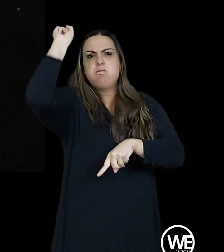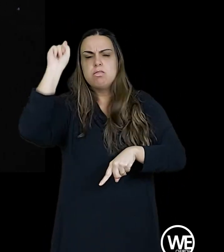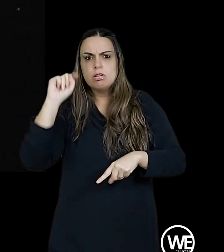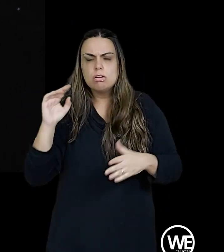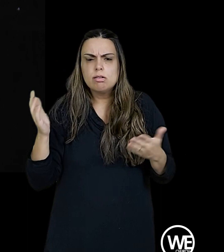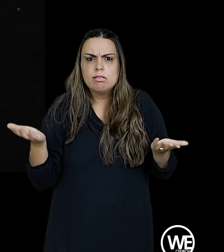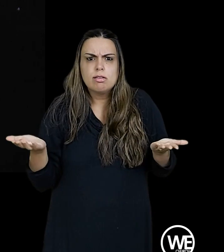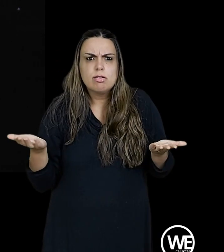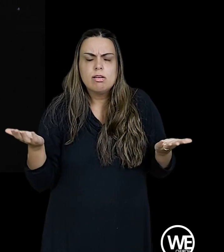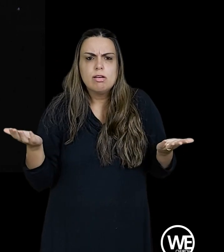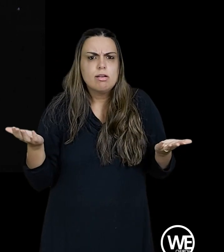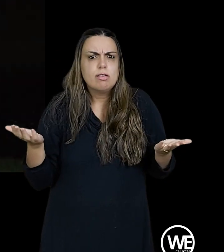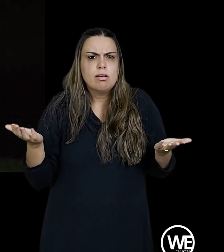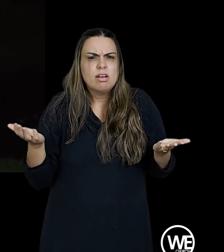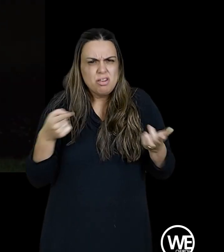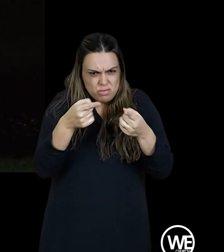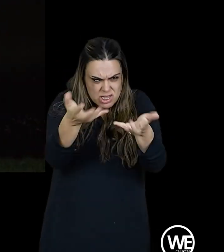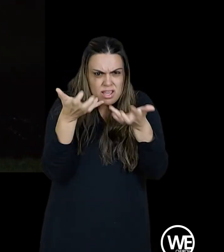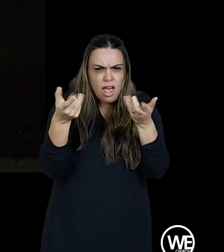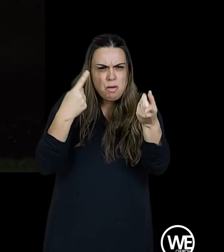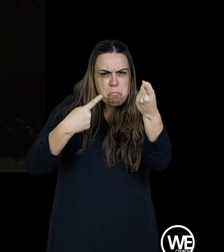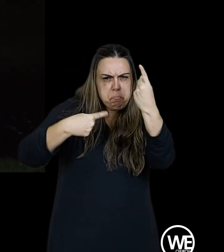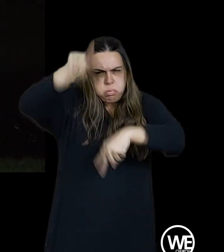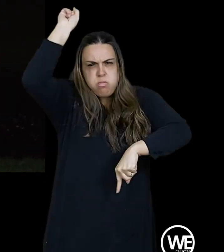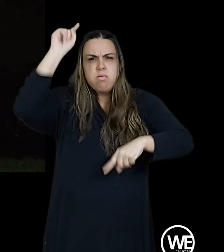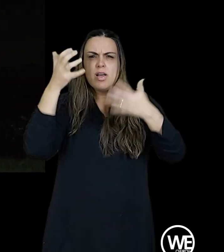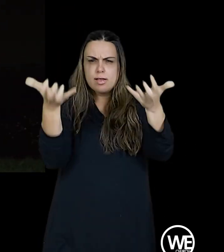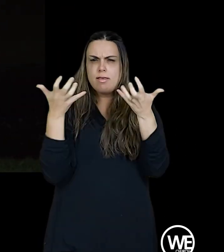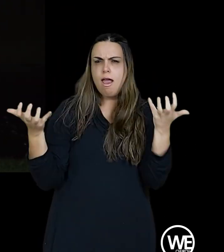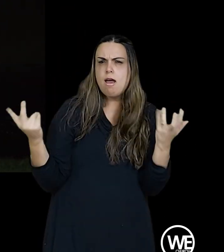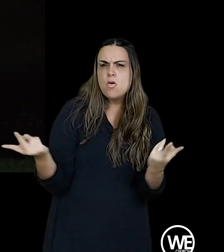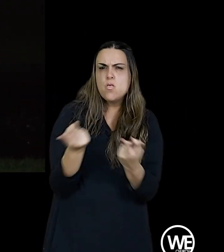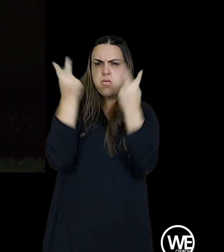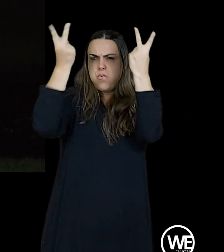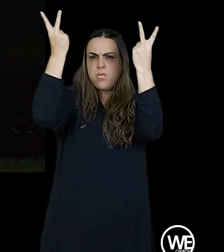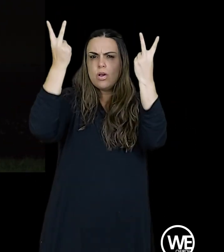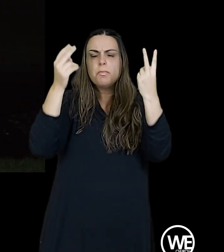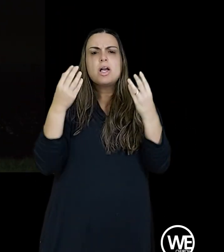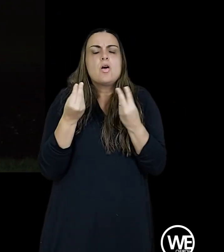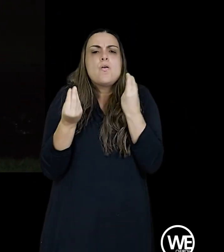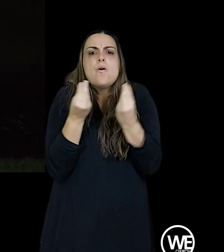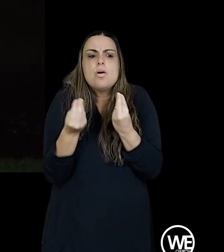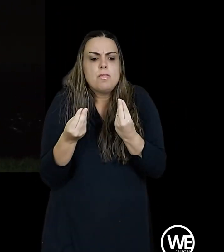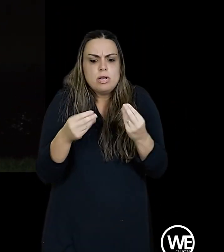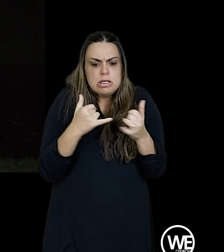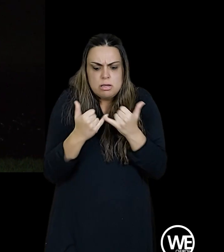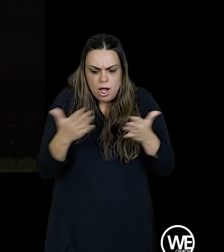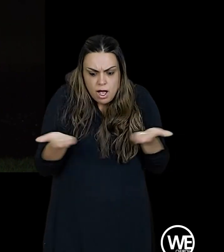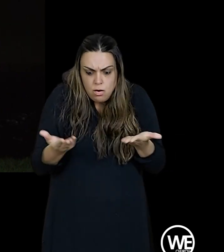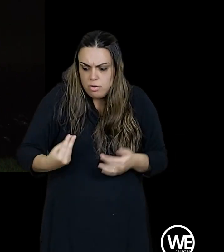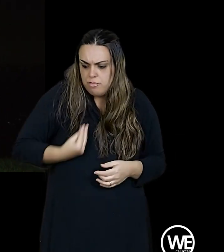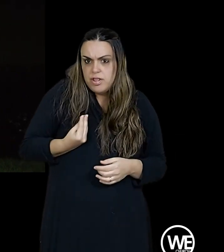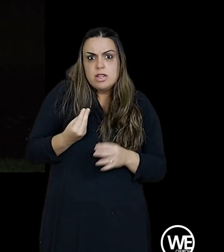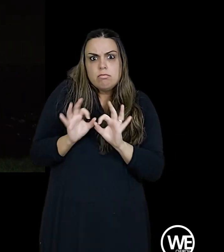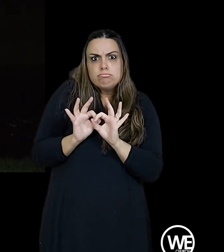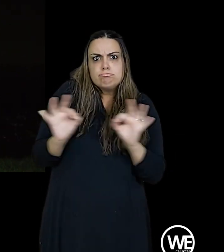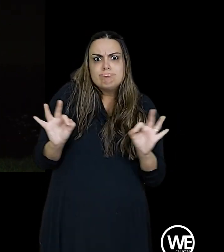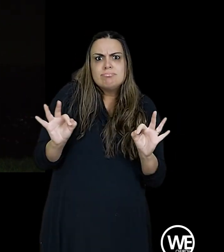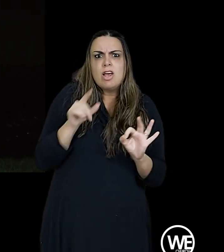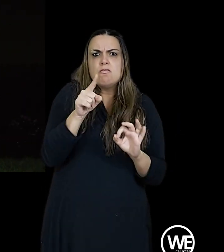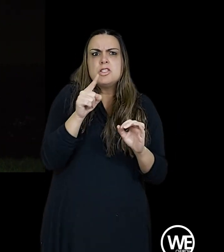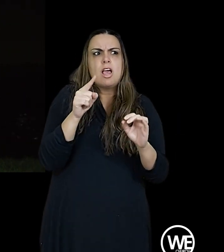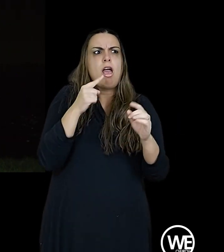dê algo de muito valor? Algo maior, porque você espera algo maior. Não é assim que você ora? Deus, me dê